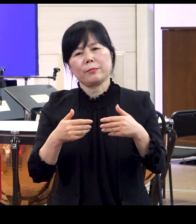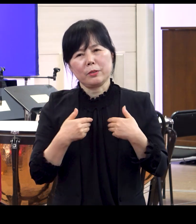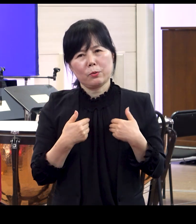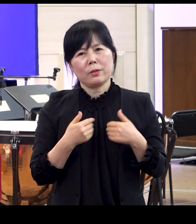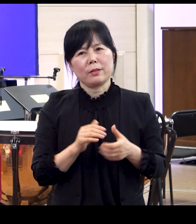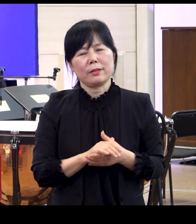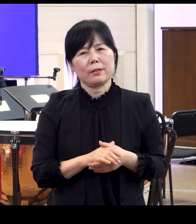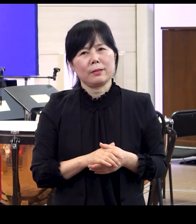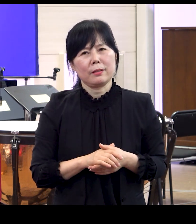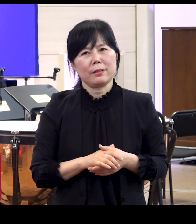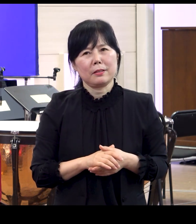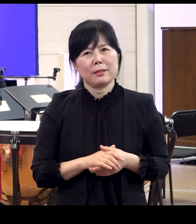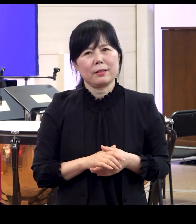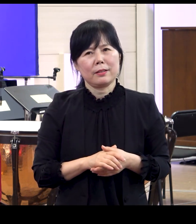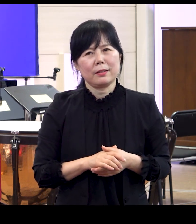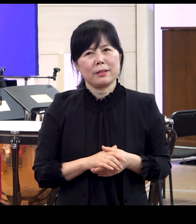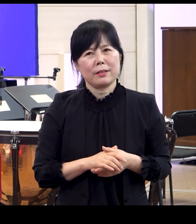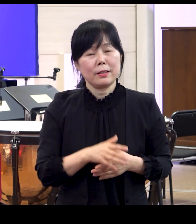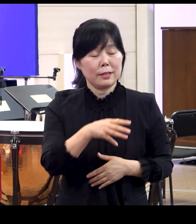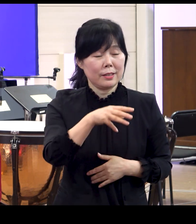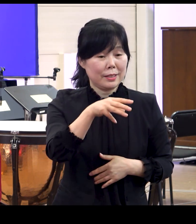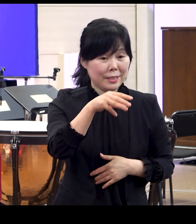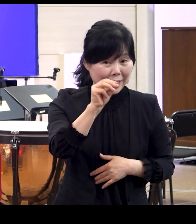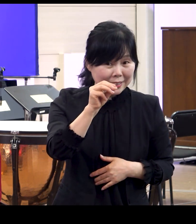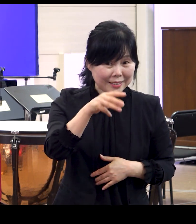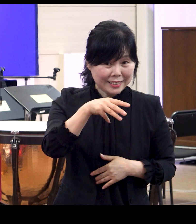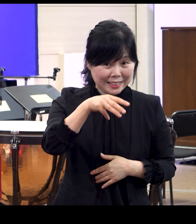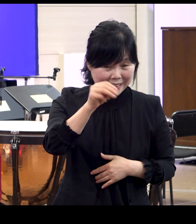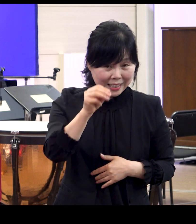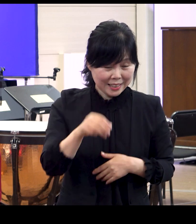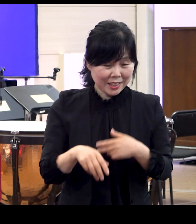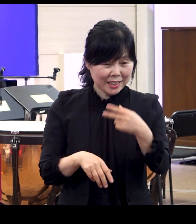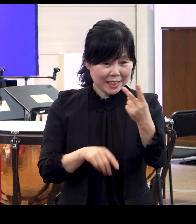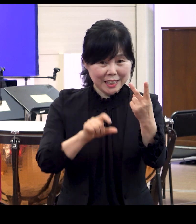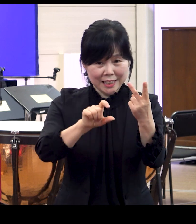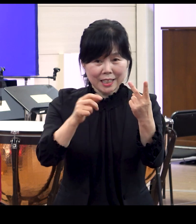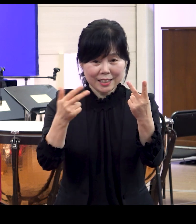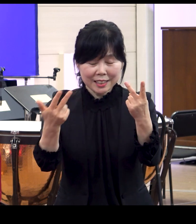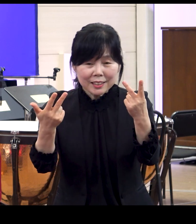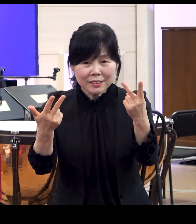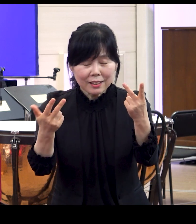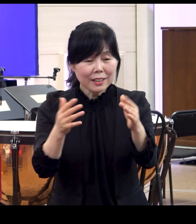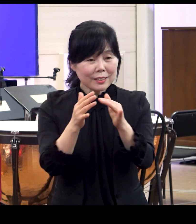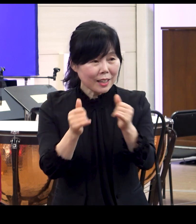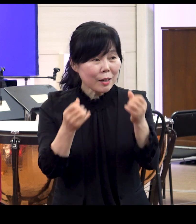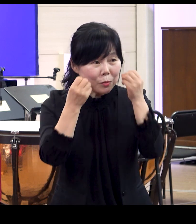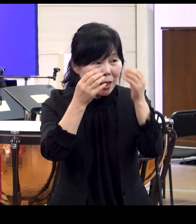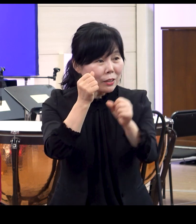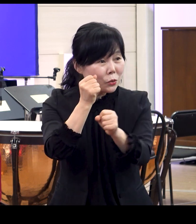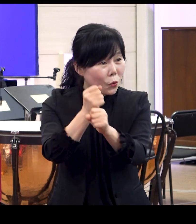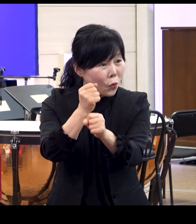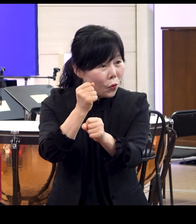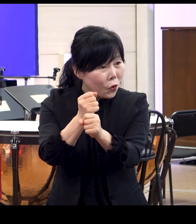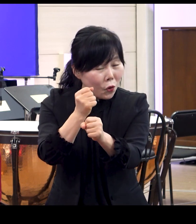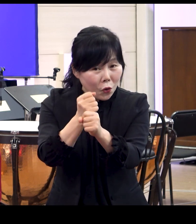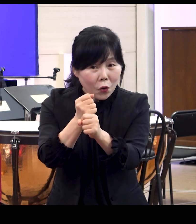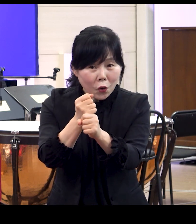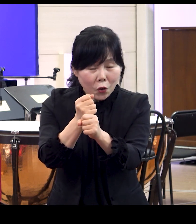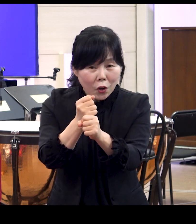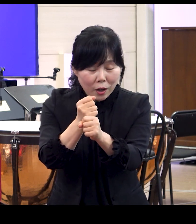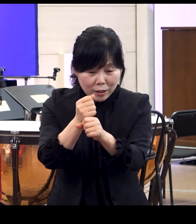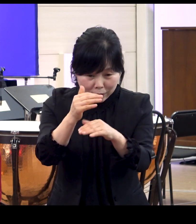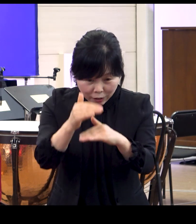한다. 여러분, 창세기에 나오는 이 창조의 이야기, 인간 창조의 이야기, 여기서 강조하고